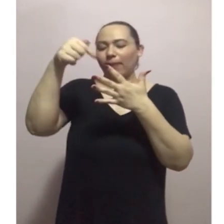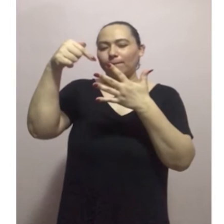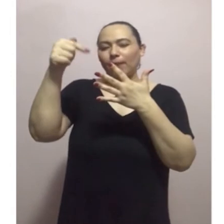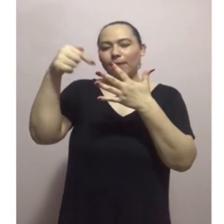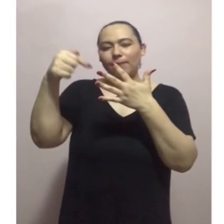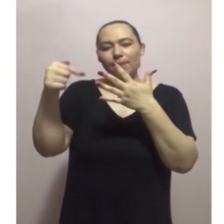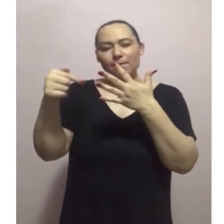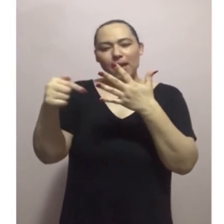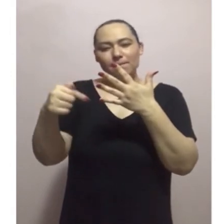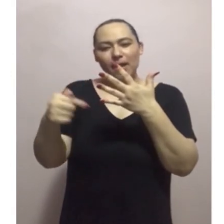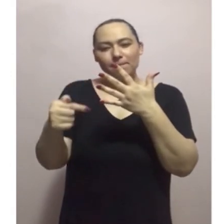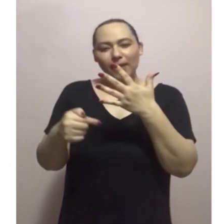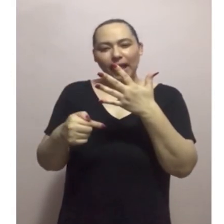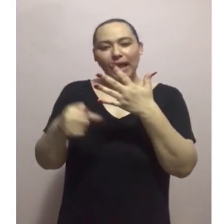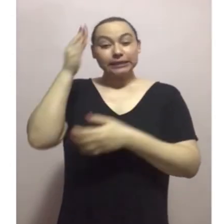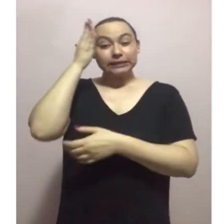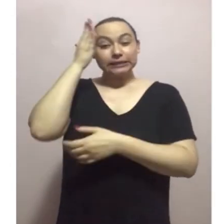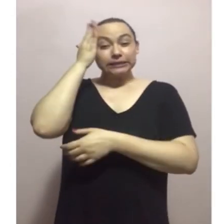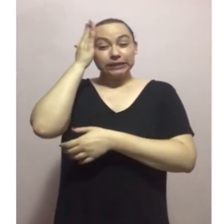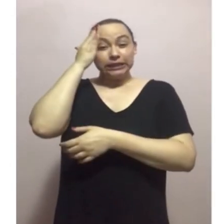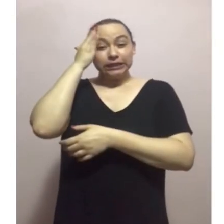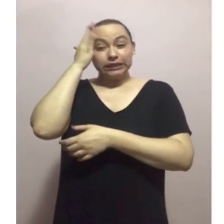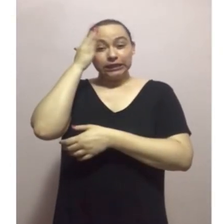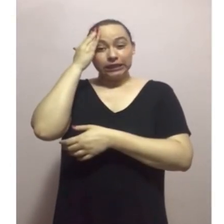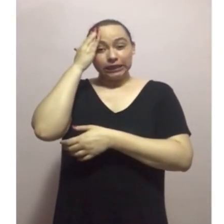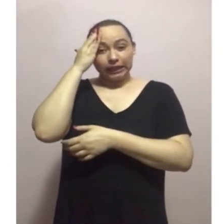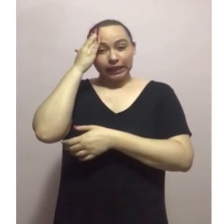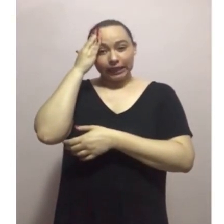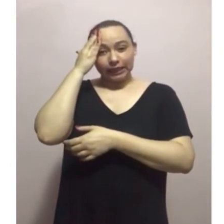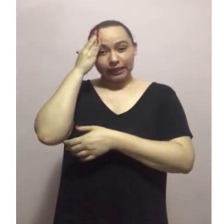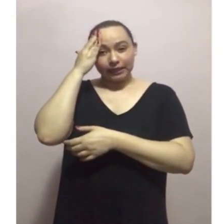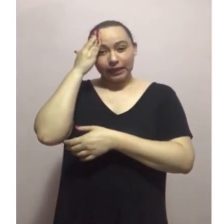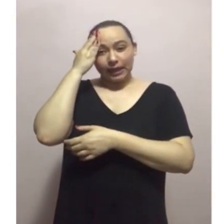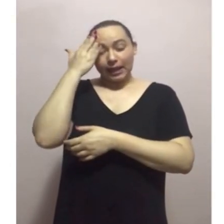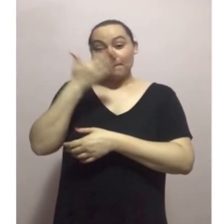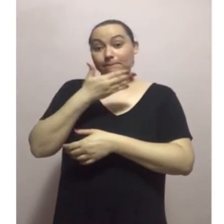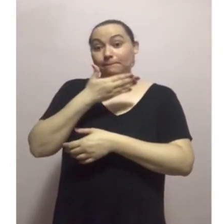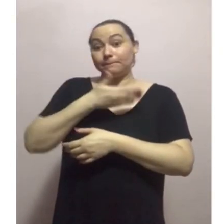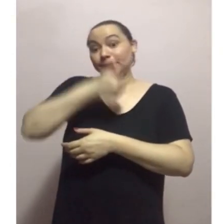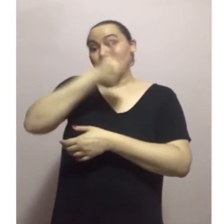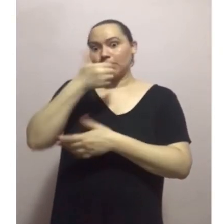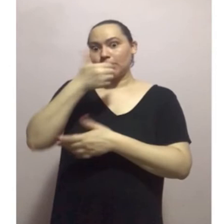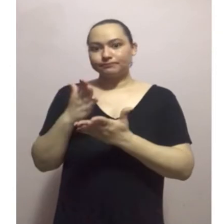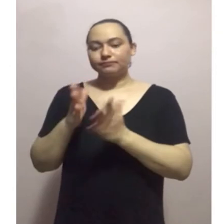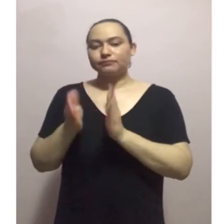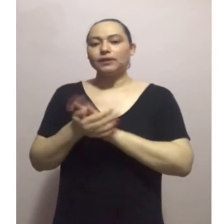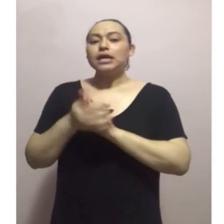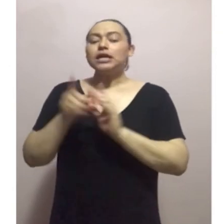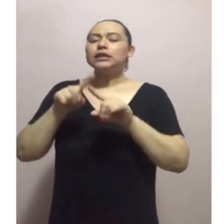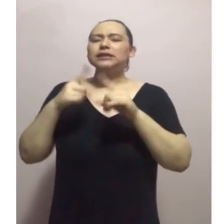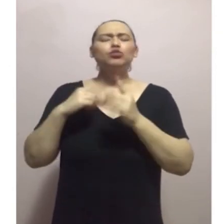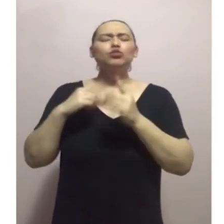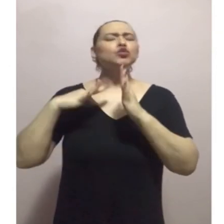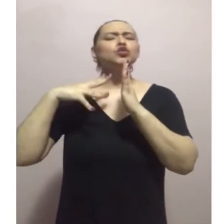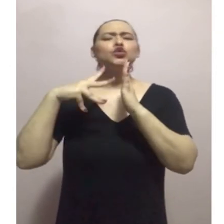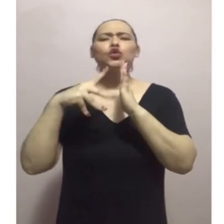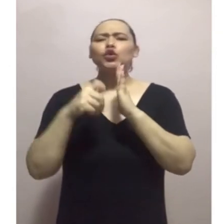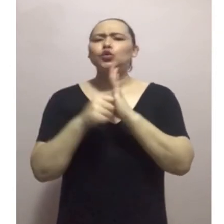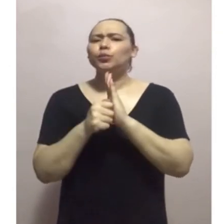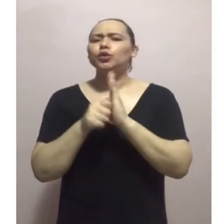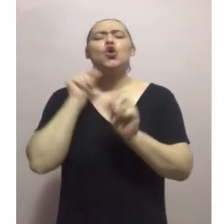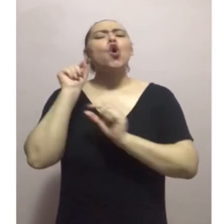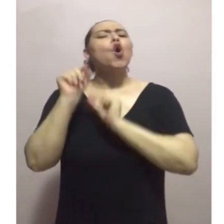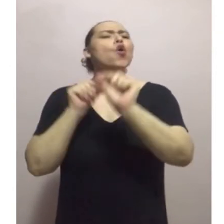para a web. E a gente também falou assim, cara, mas eu, produtor, os técnicos, as pessoas